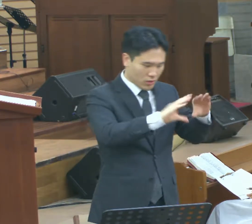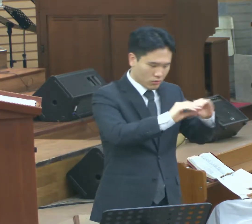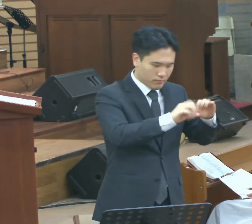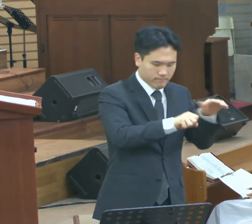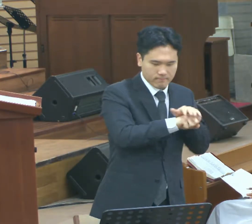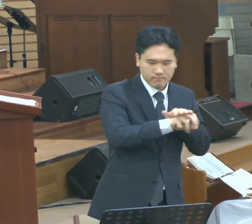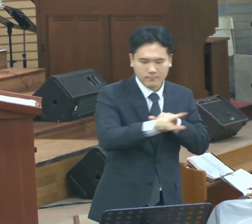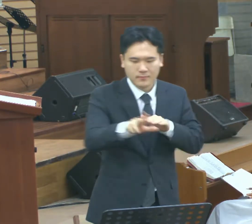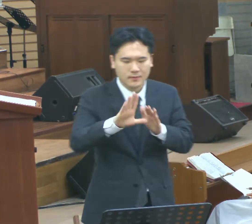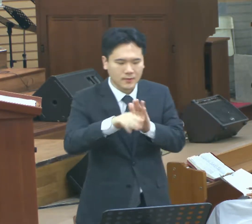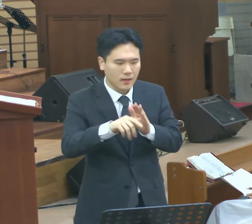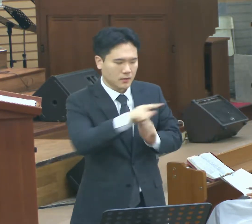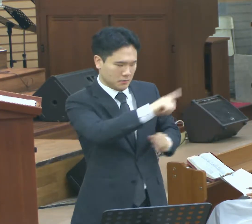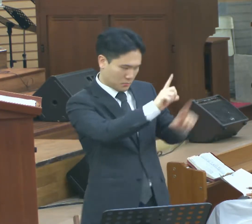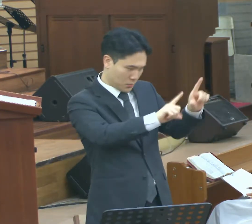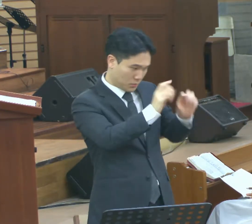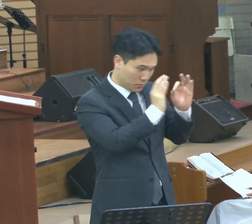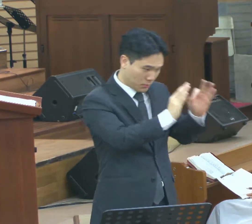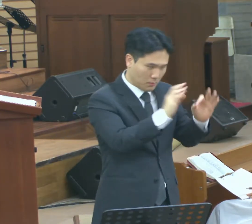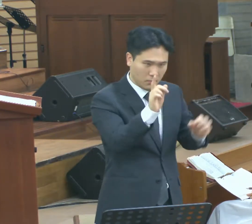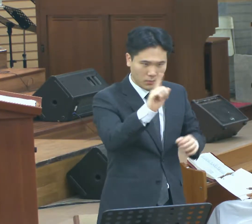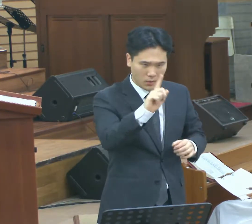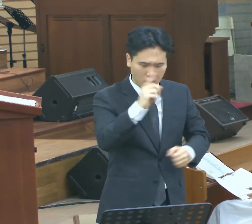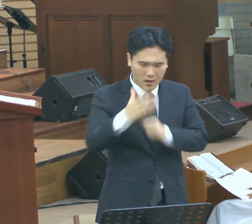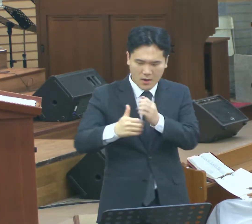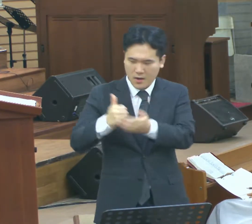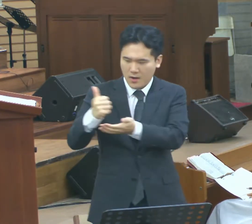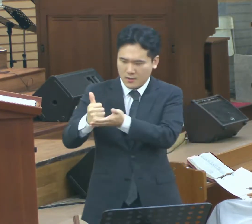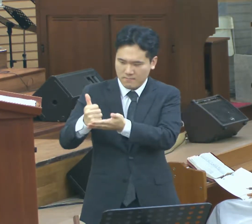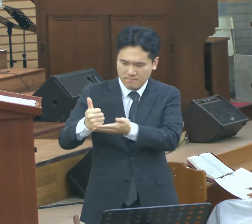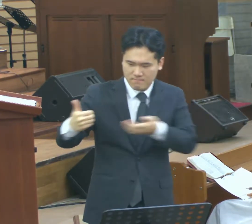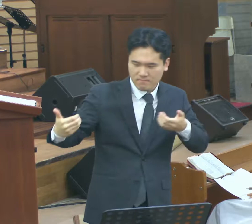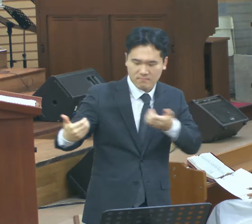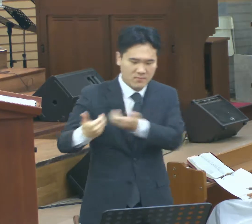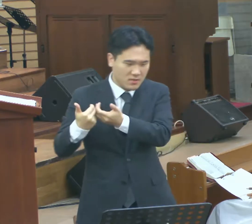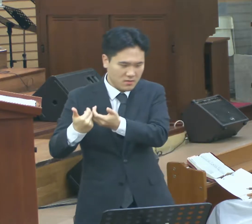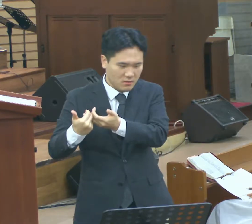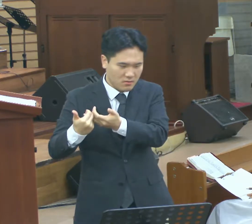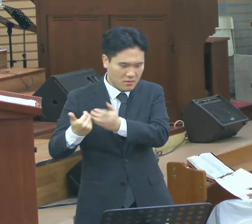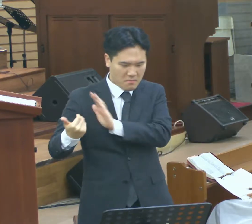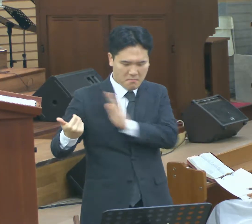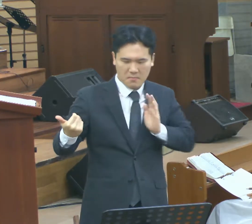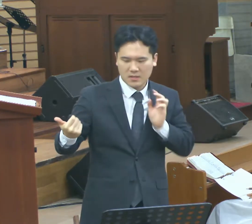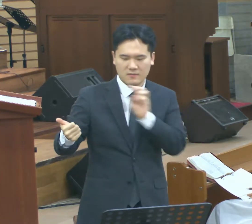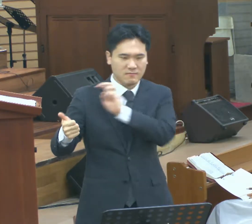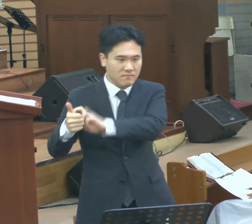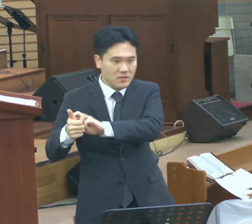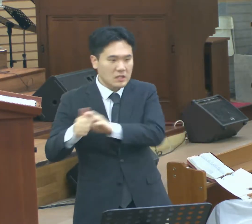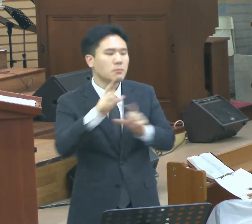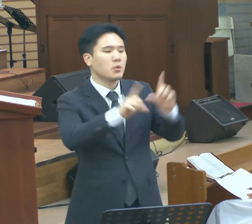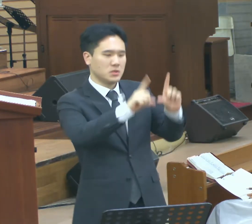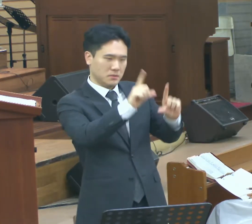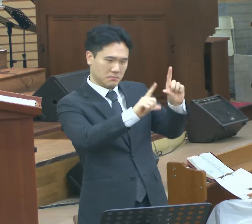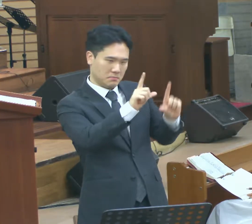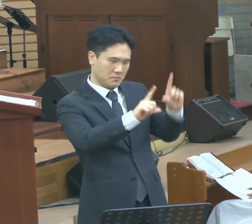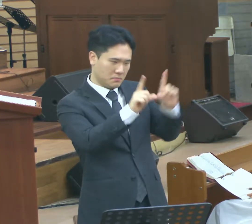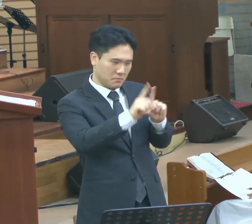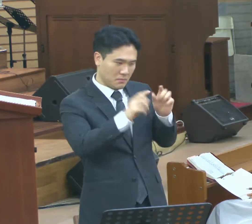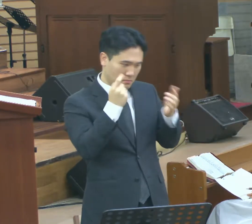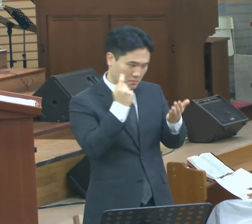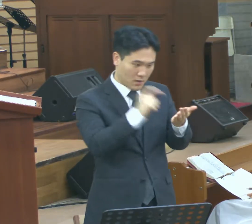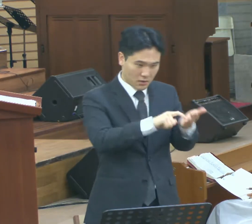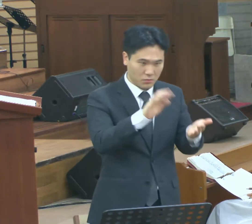배신하고 하나님께 등 돌리고 하나님께 잘못한 것이 너무 많다는 거예요. 하나님의 근심거리가 됐다는 거예요. 그래서 95편 끝을